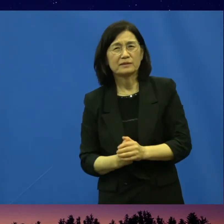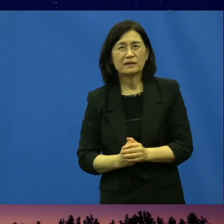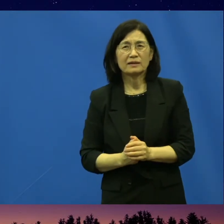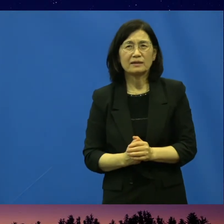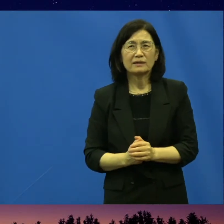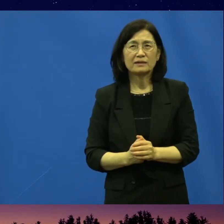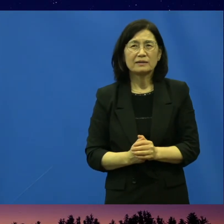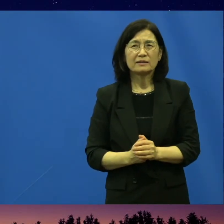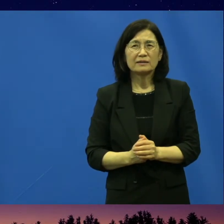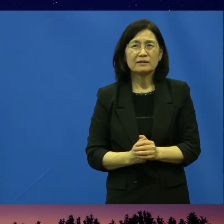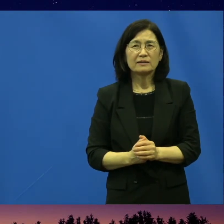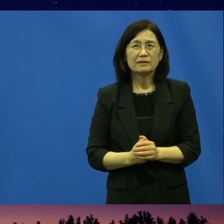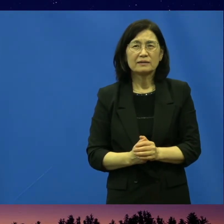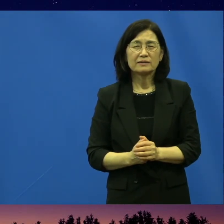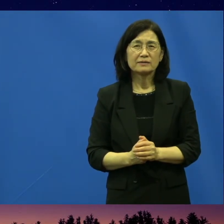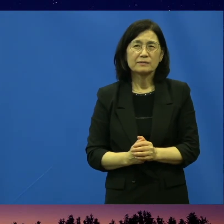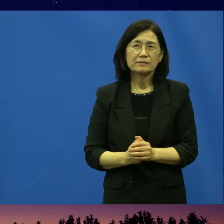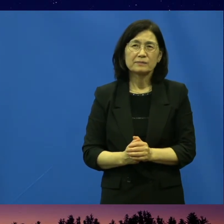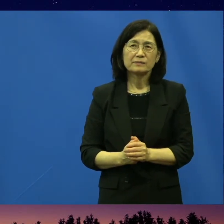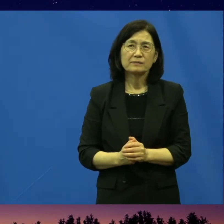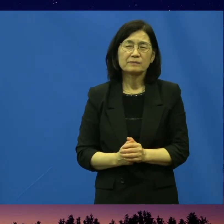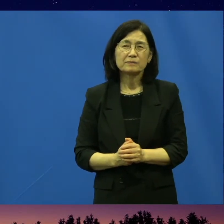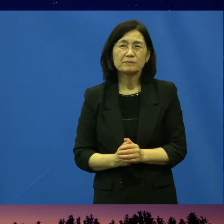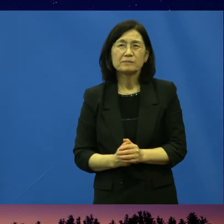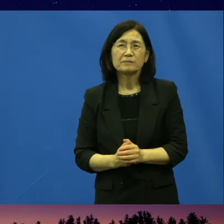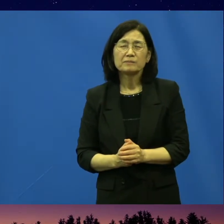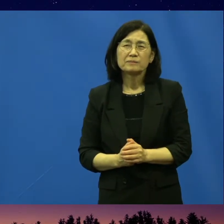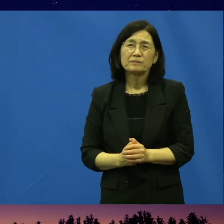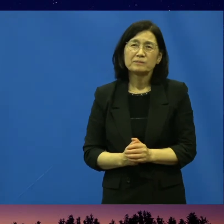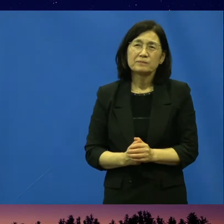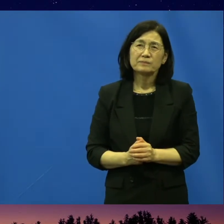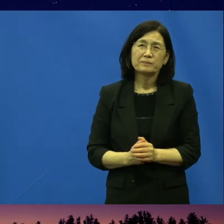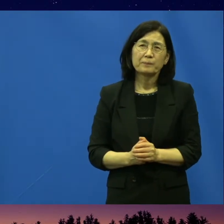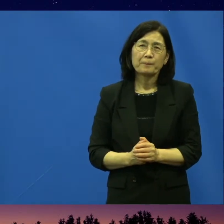응답이 되었다고 우리가 겨우 설득되었다고 생각하지 마세요. 그렇지 않아요.